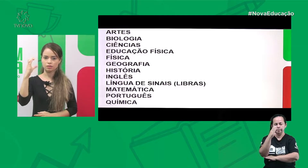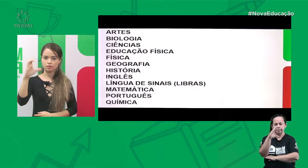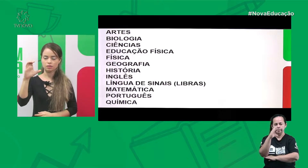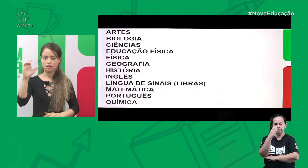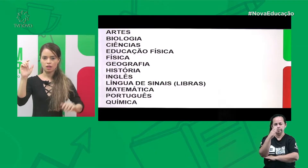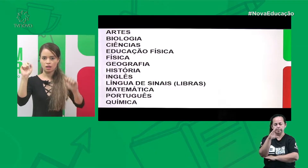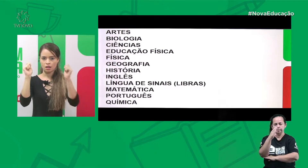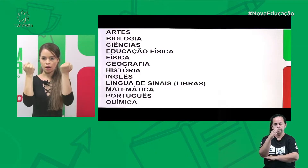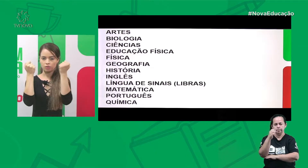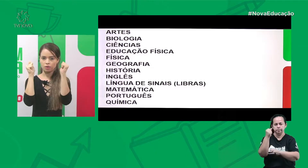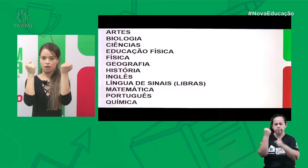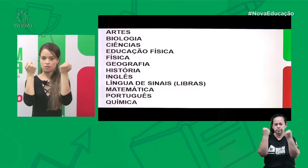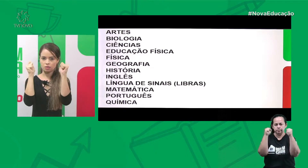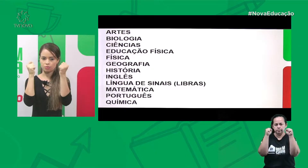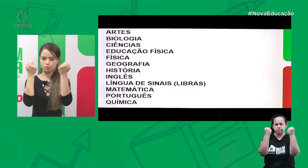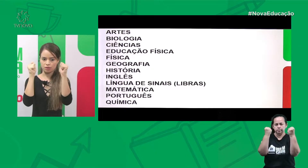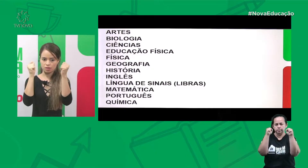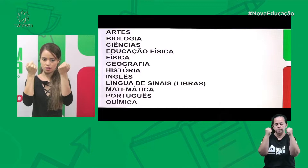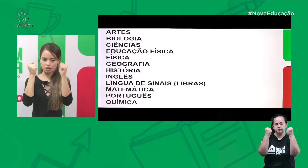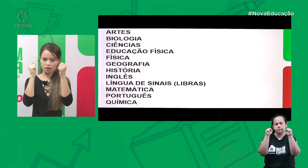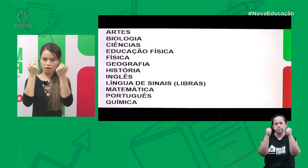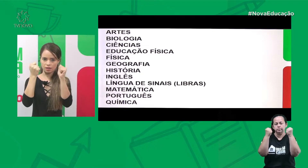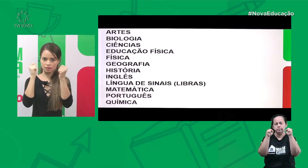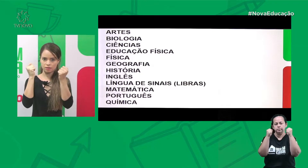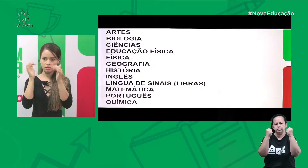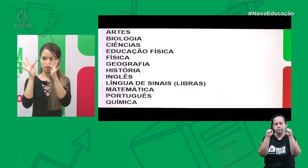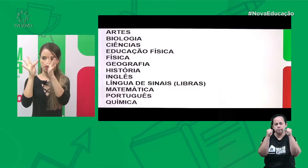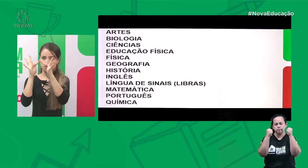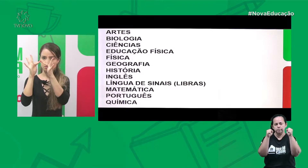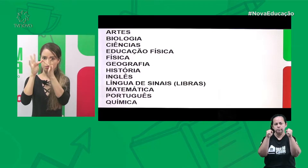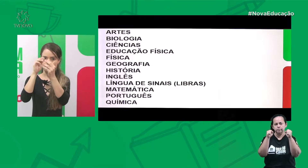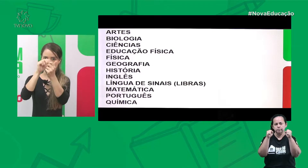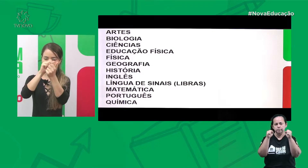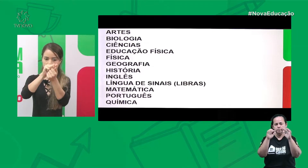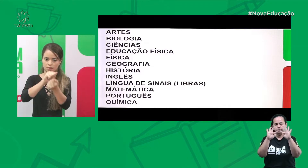ciências, educação física,